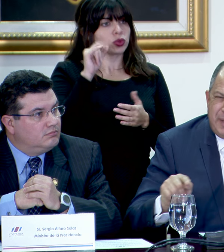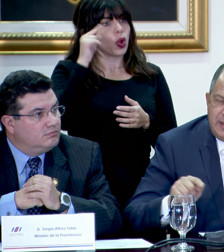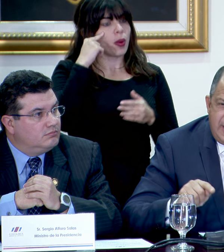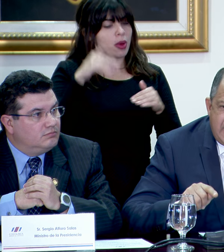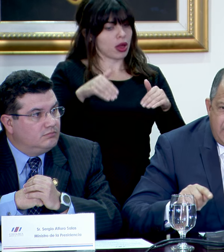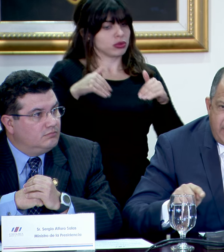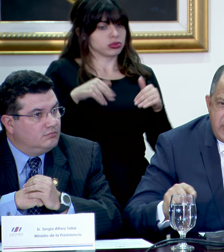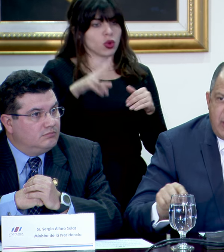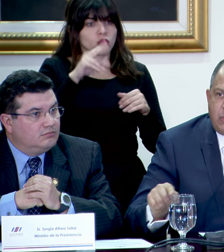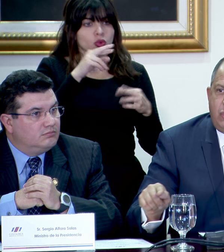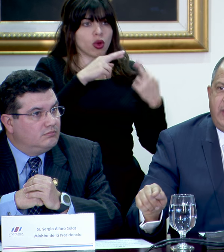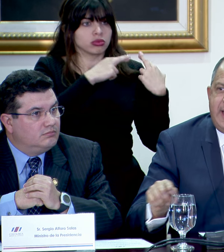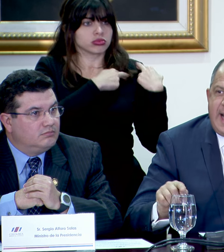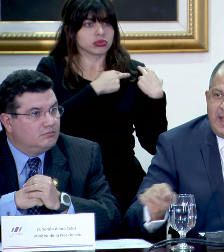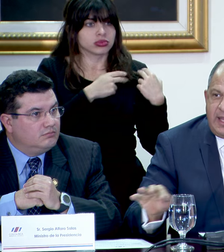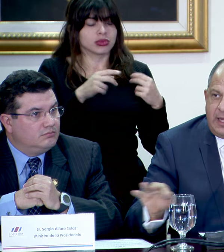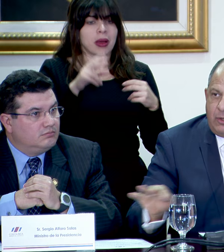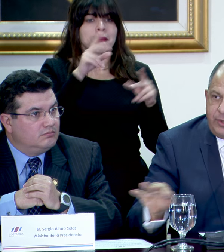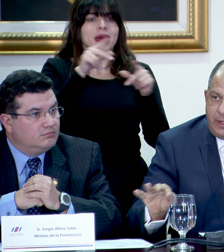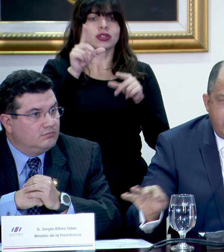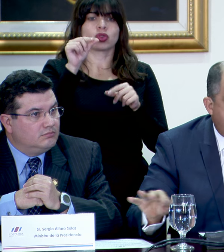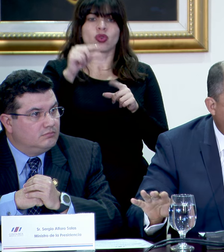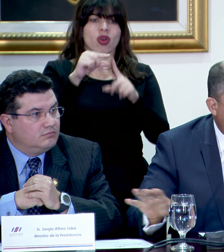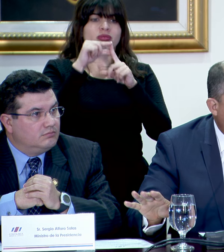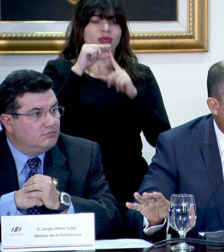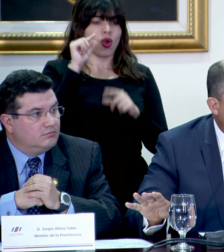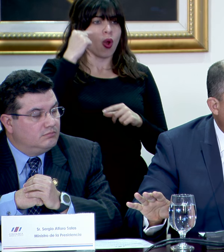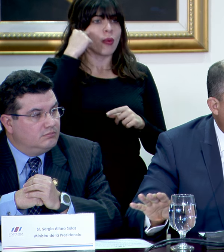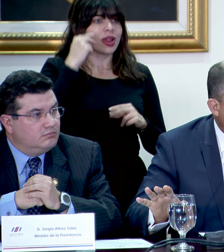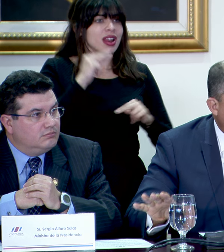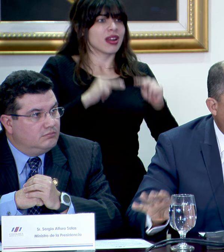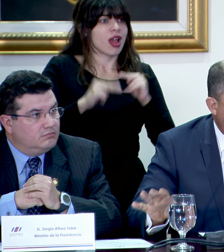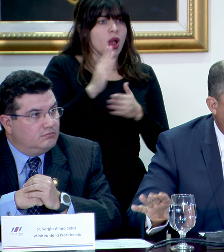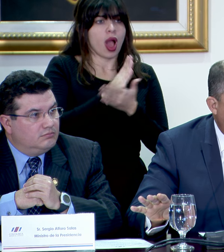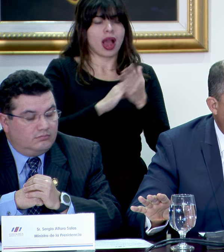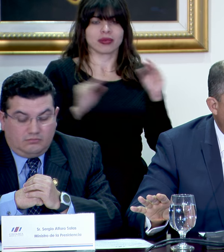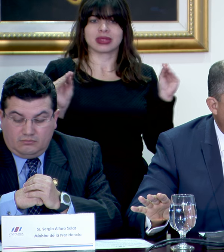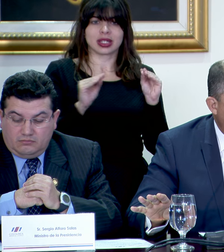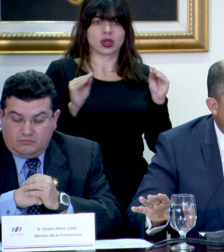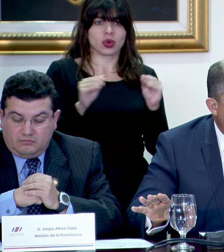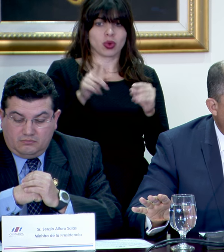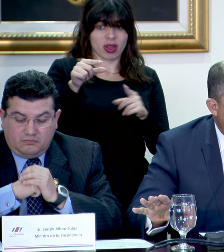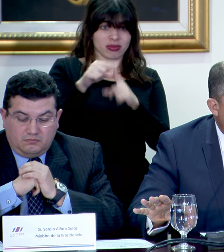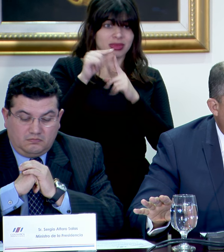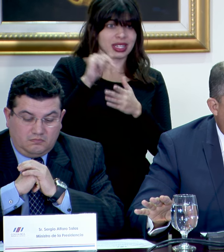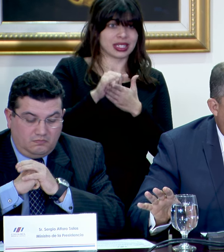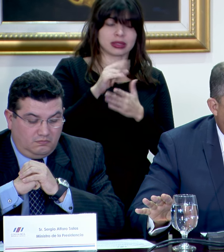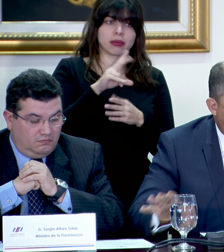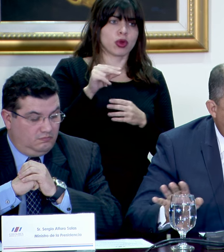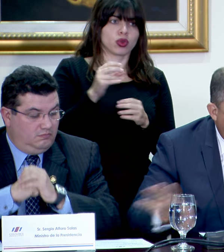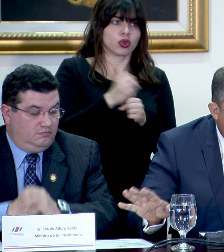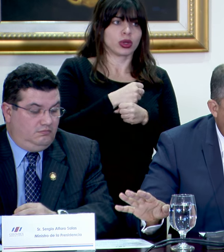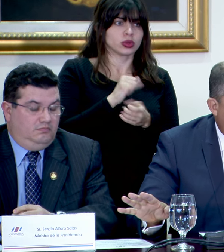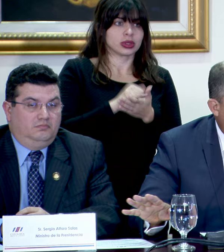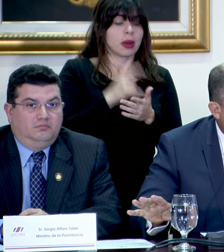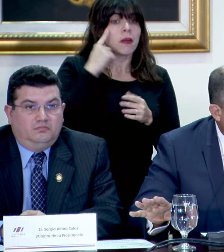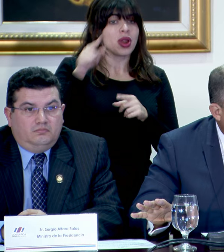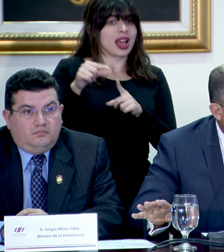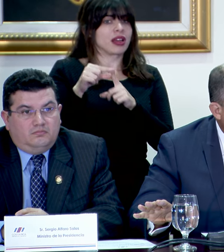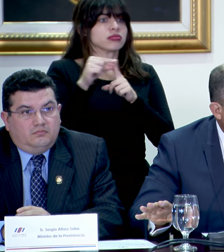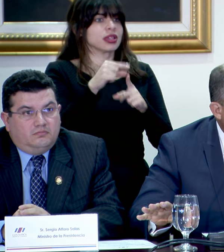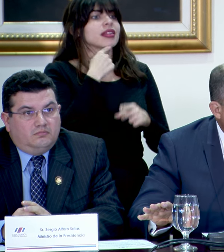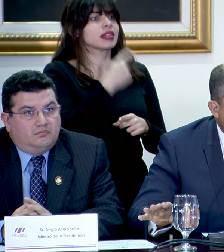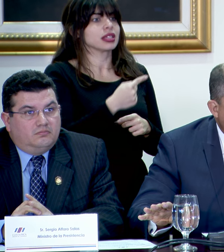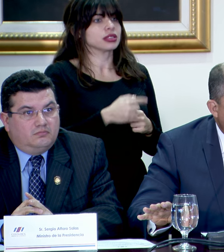no se dijera que iba a haber negocio de nadie en el gobierno de Costa Rica, como se sugiere, porque además se sugiere